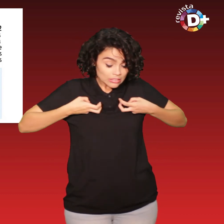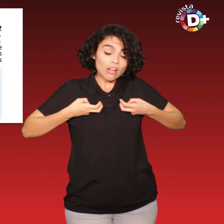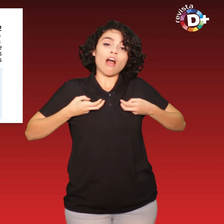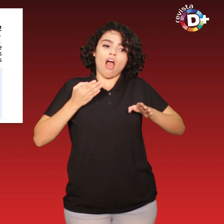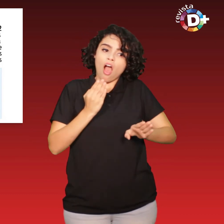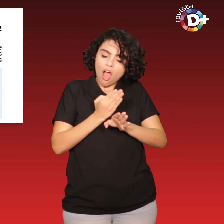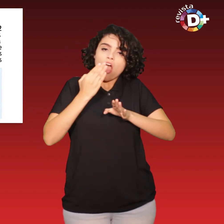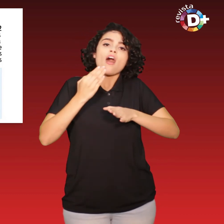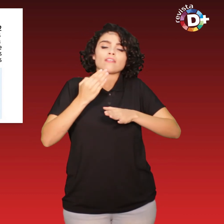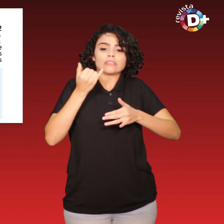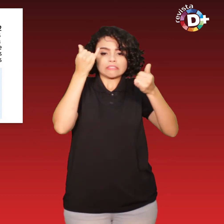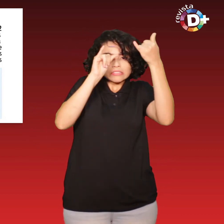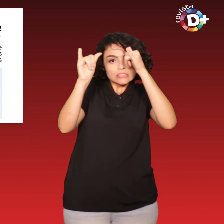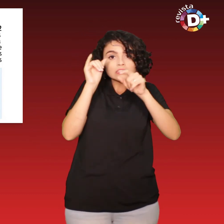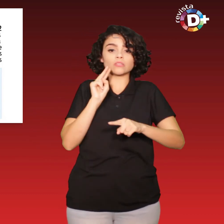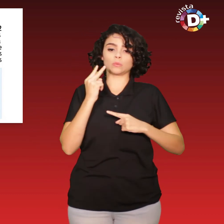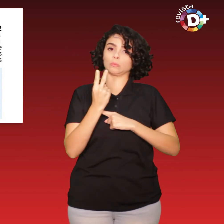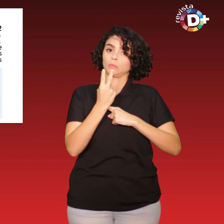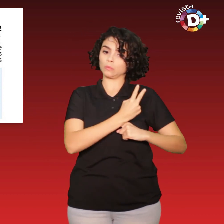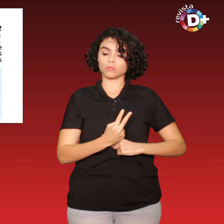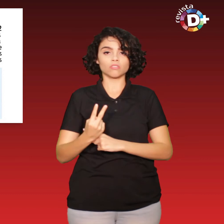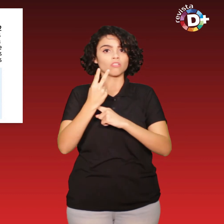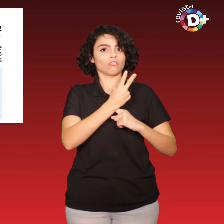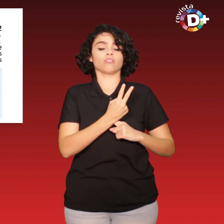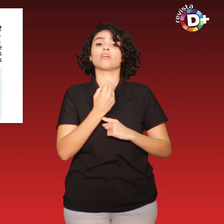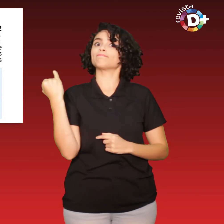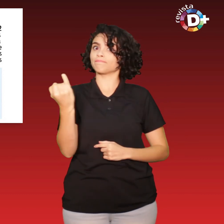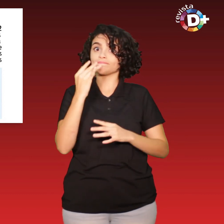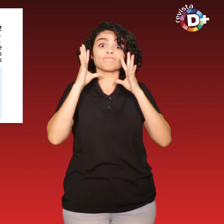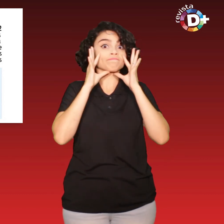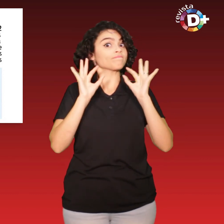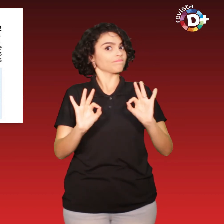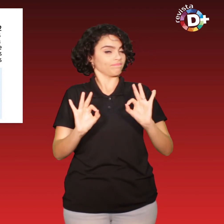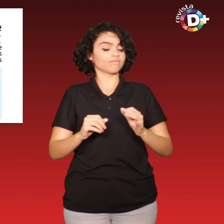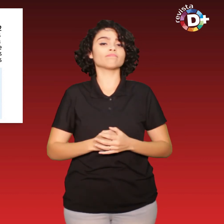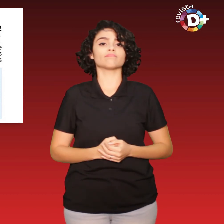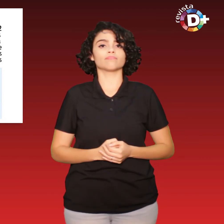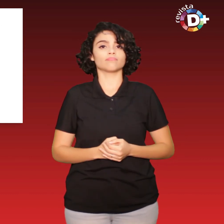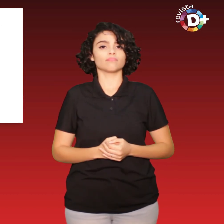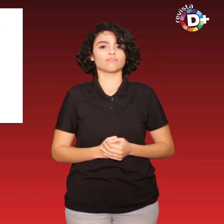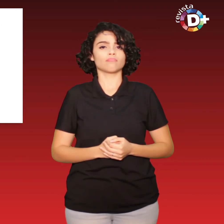prestar atenção nas dicas de prevenção. Não dê bobeira. Sintomas